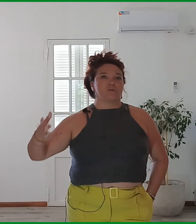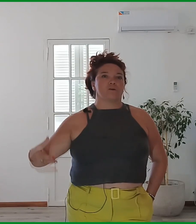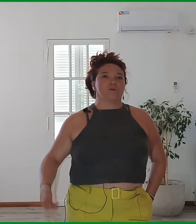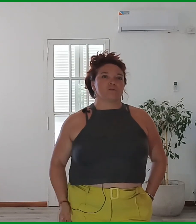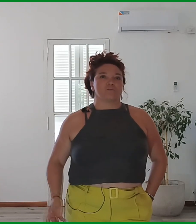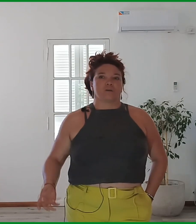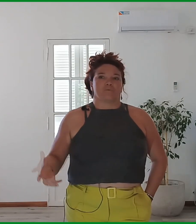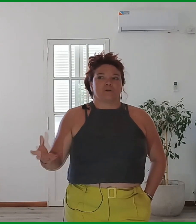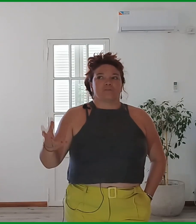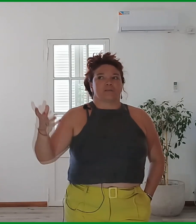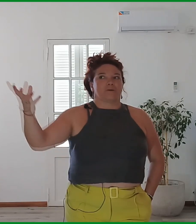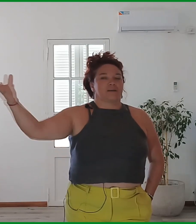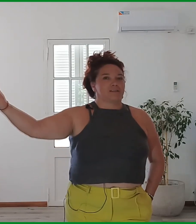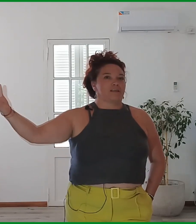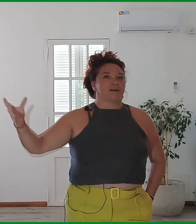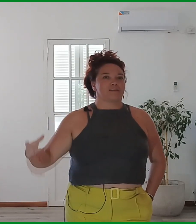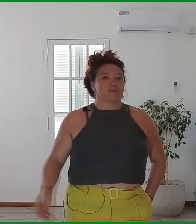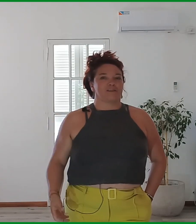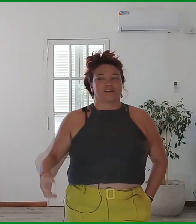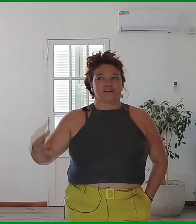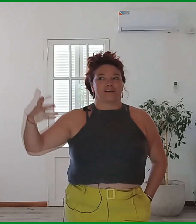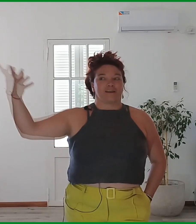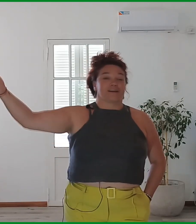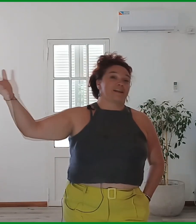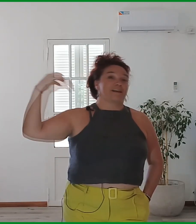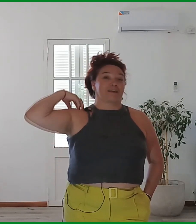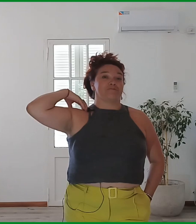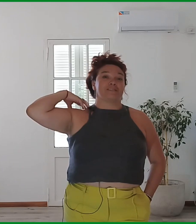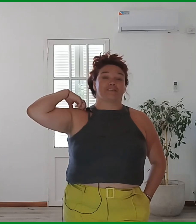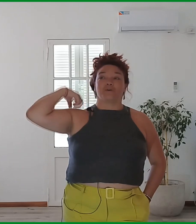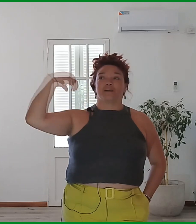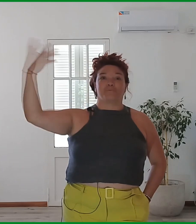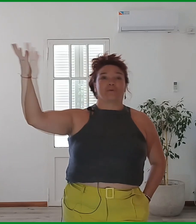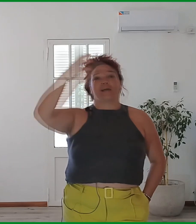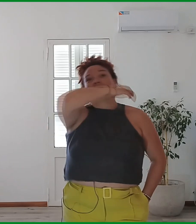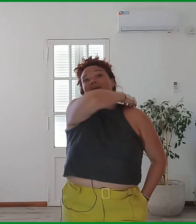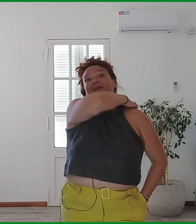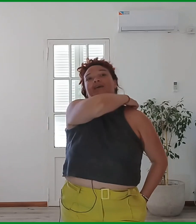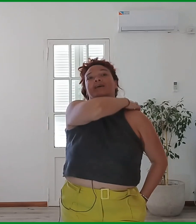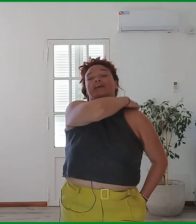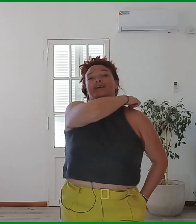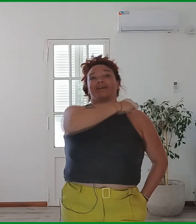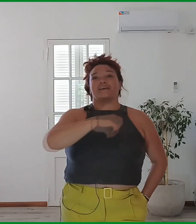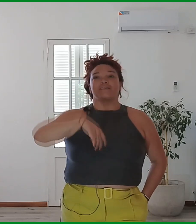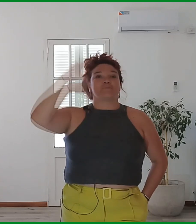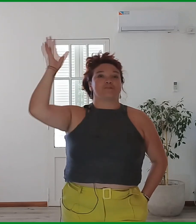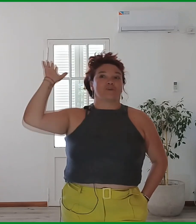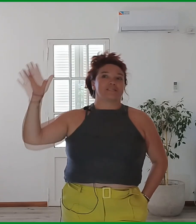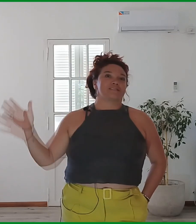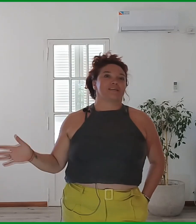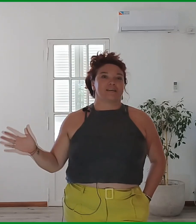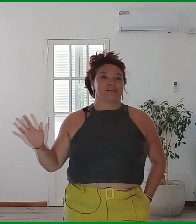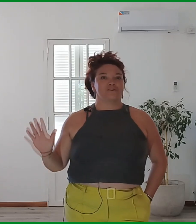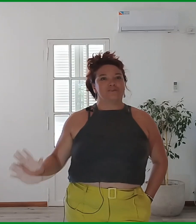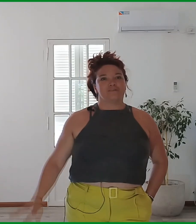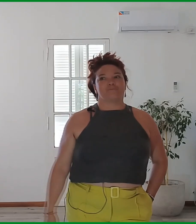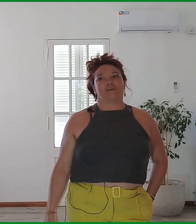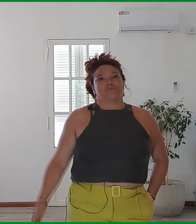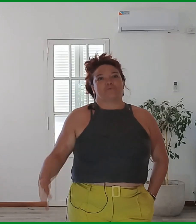códigos en donde, bueno, si sabes que está desgastado el graffiti o el mural que se pintó hace 100 años, bueno, uno